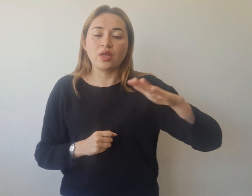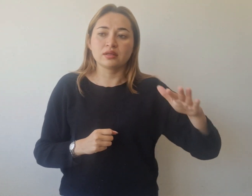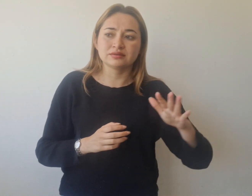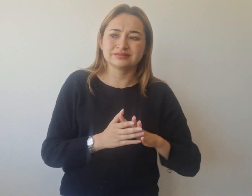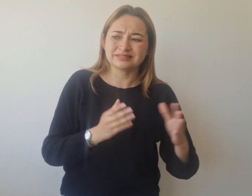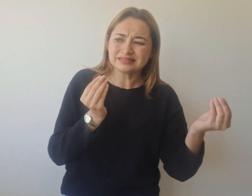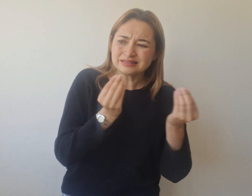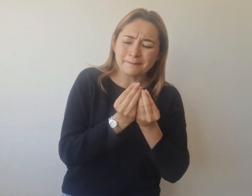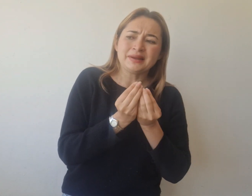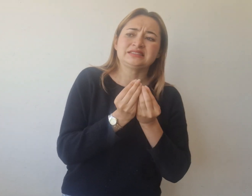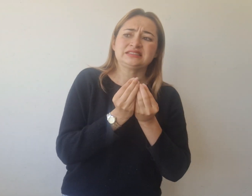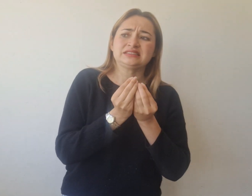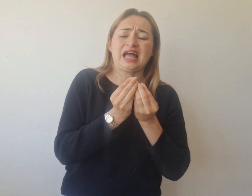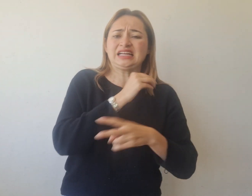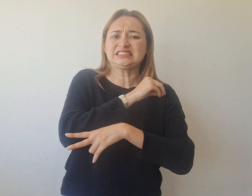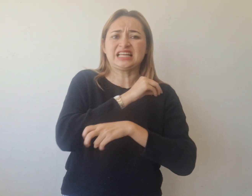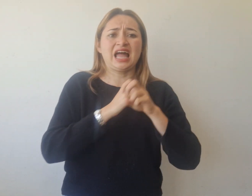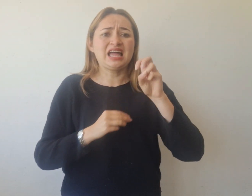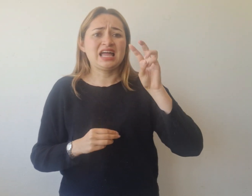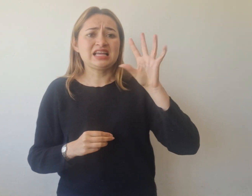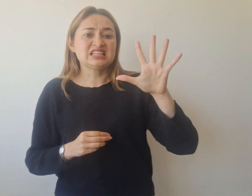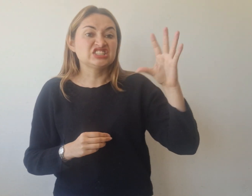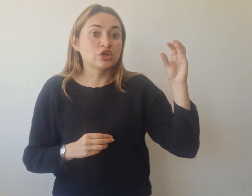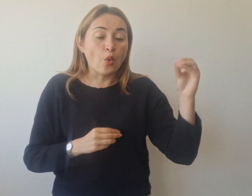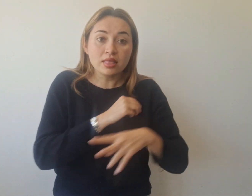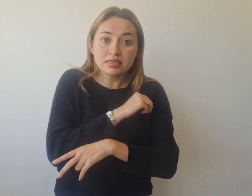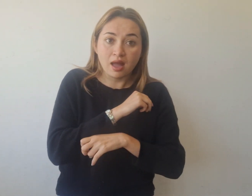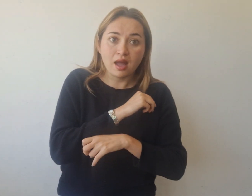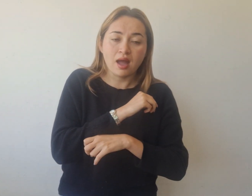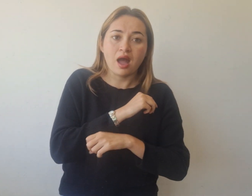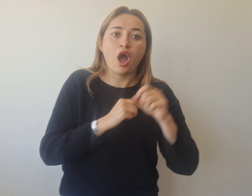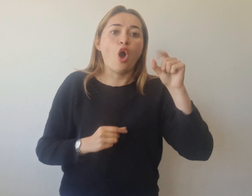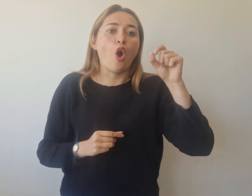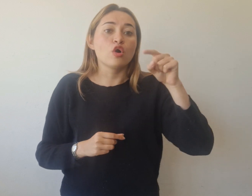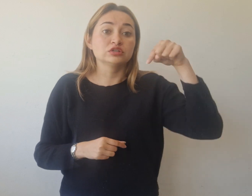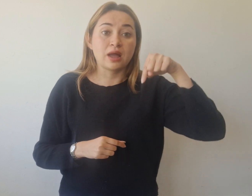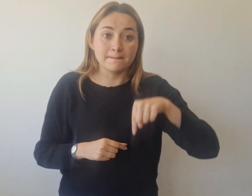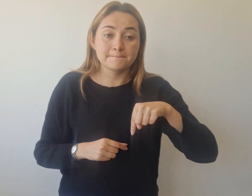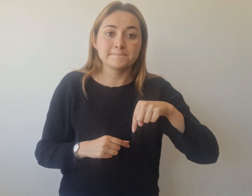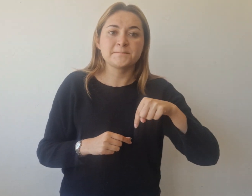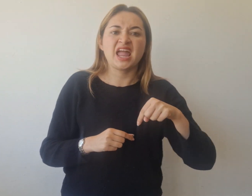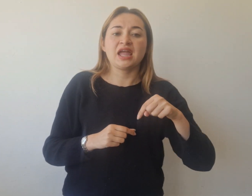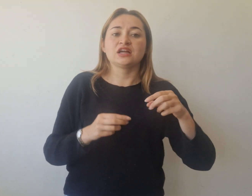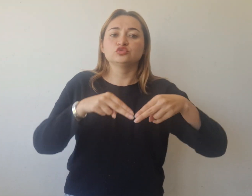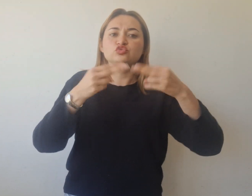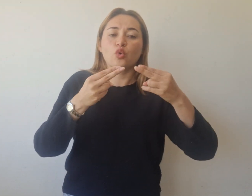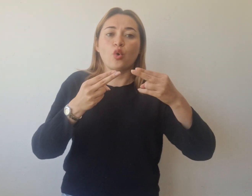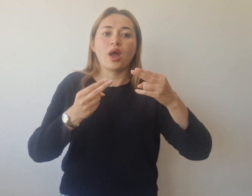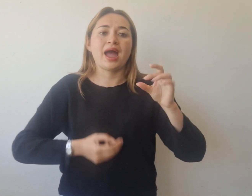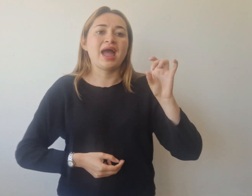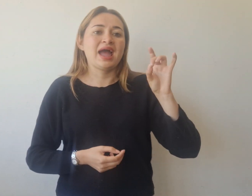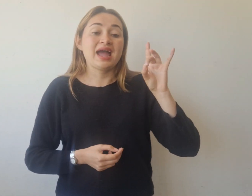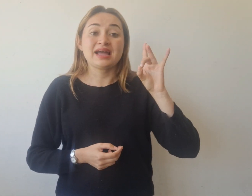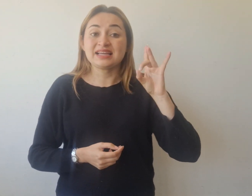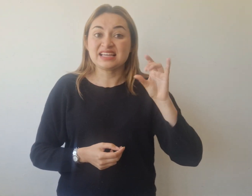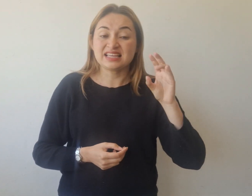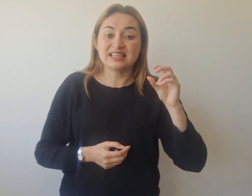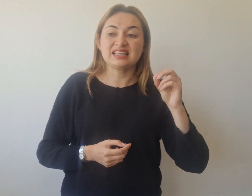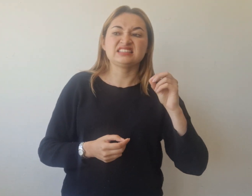hurtos cometidos de los cuales 11 de estos fueron en tung a 15 víctimas específicamente menores de